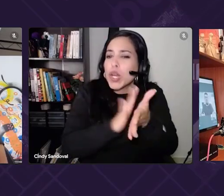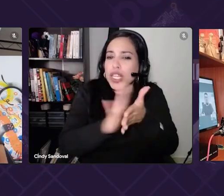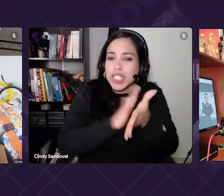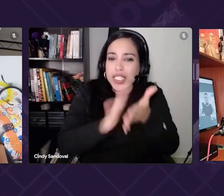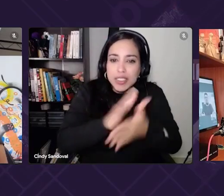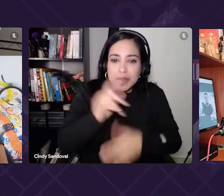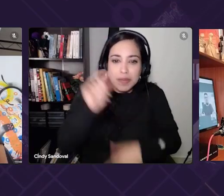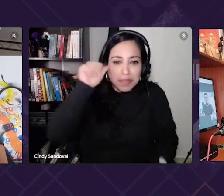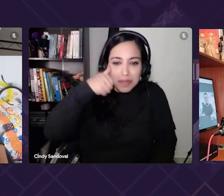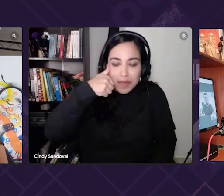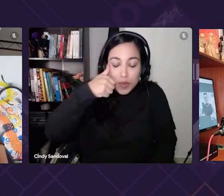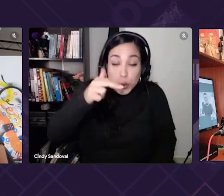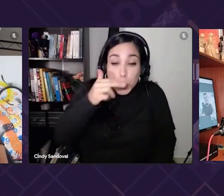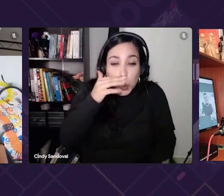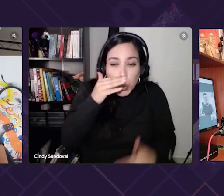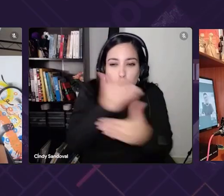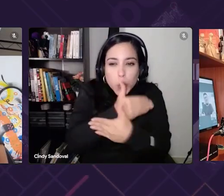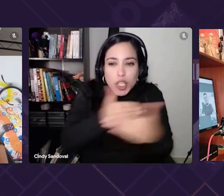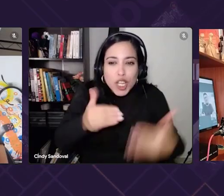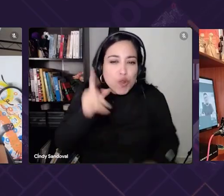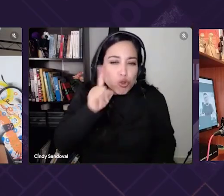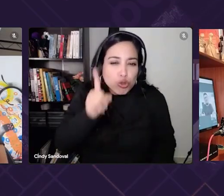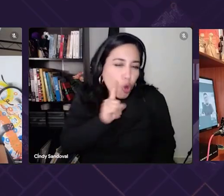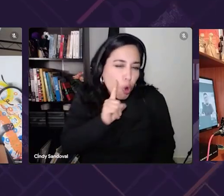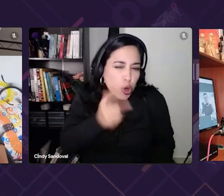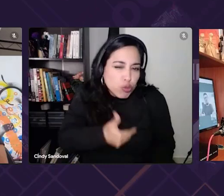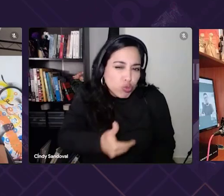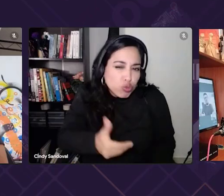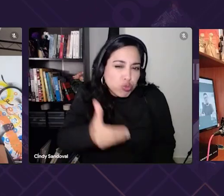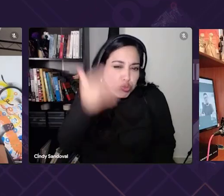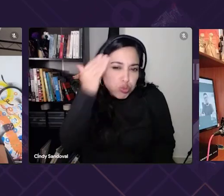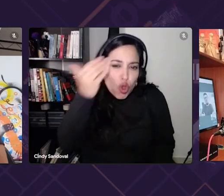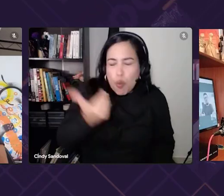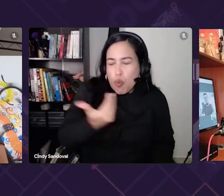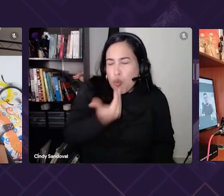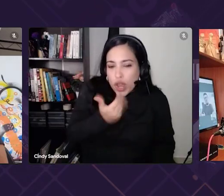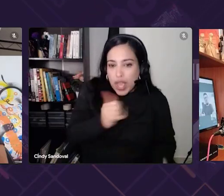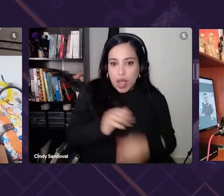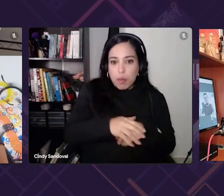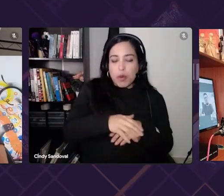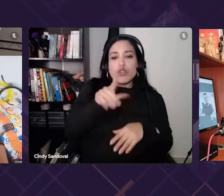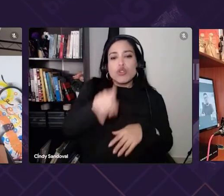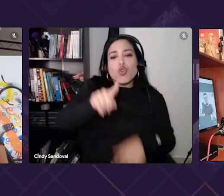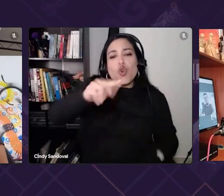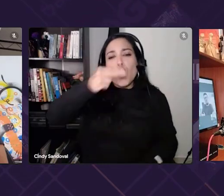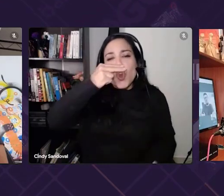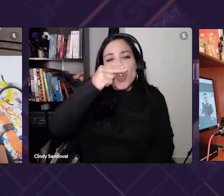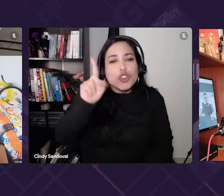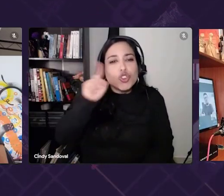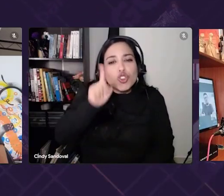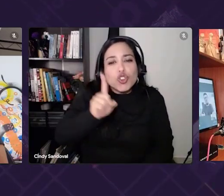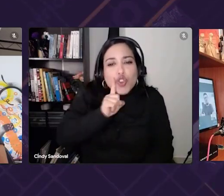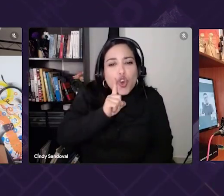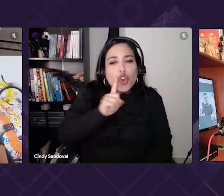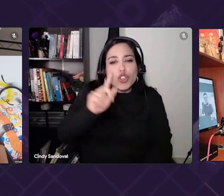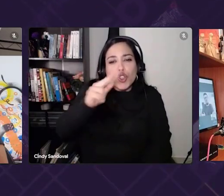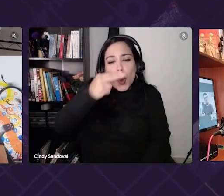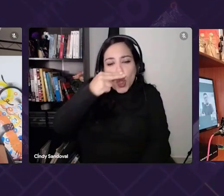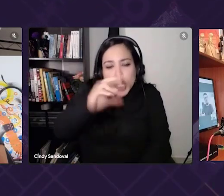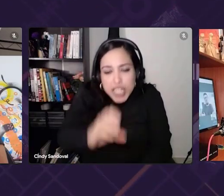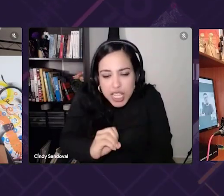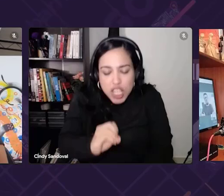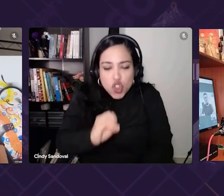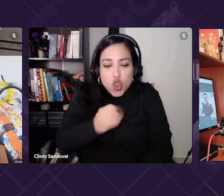primeros años tuyos cuando eras un niño sordo, cuando te parabas frente a una pantalla de televisión.